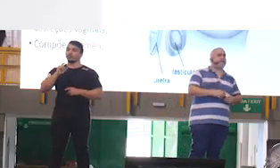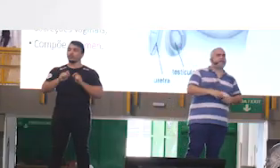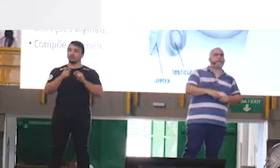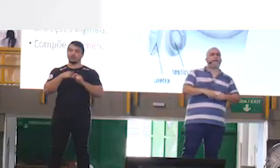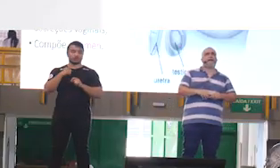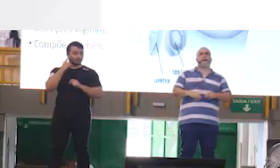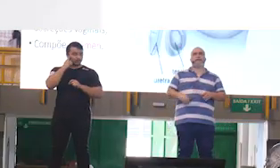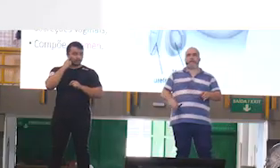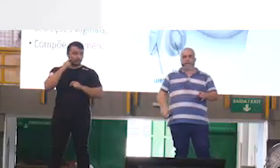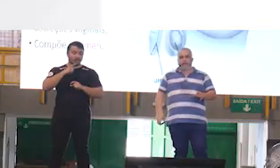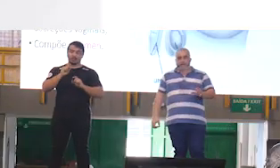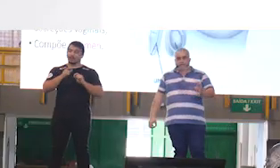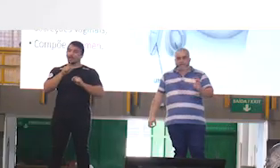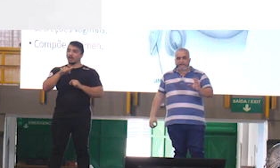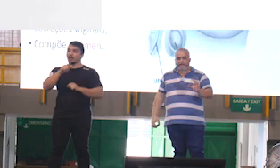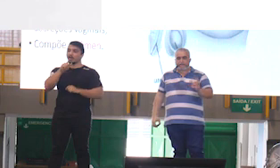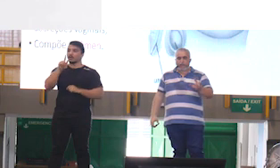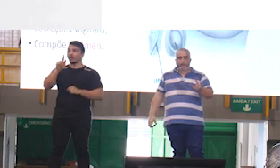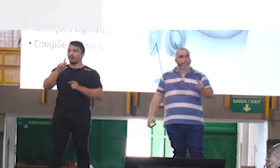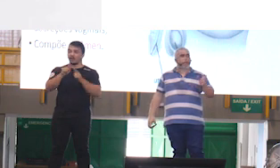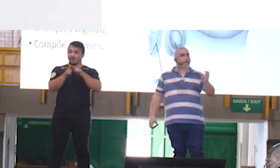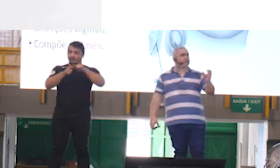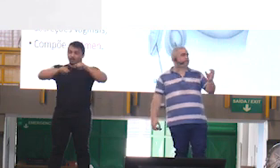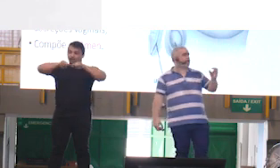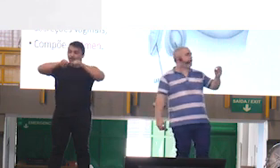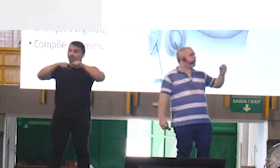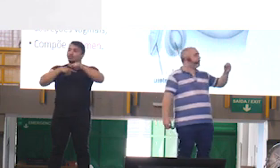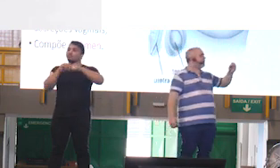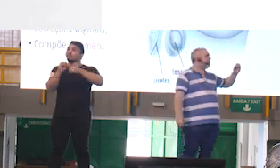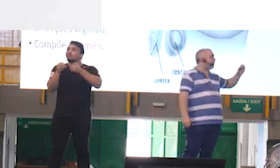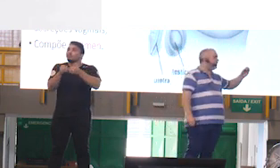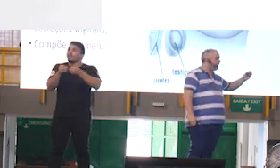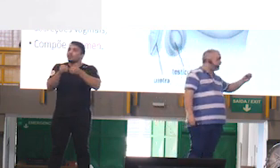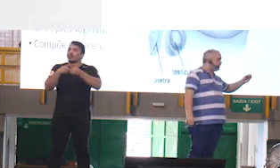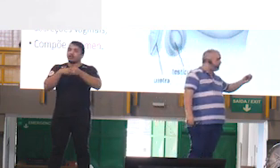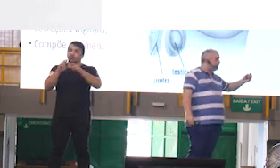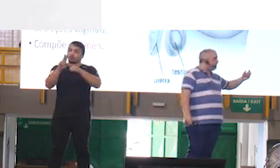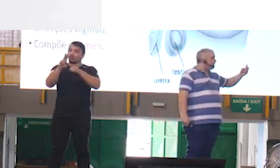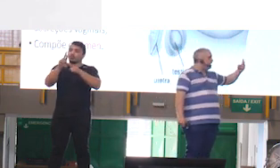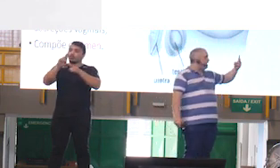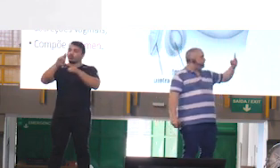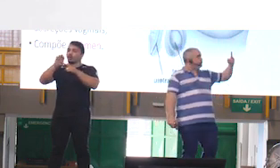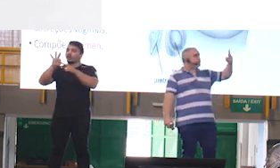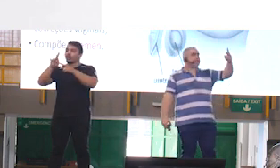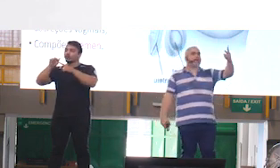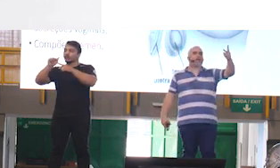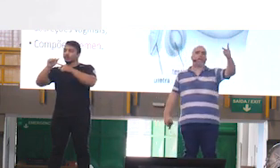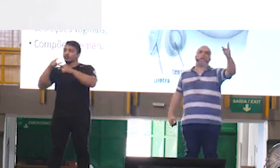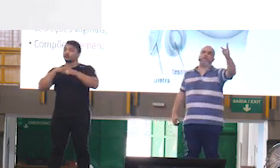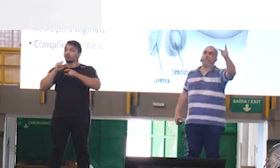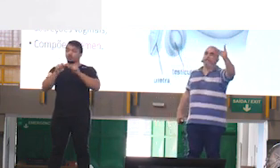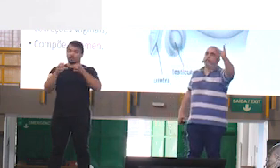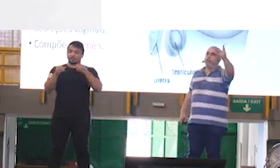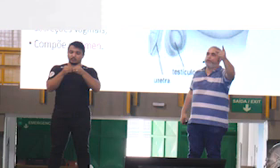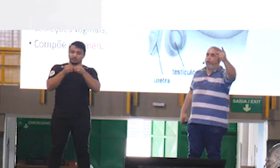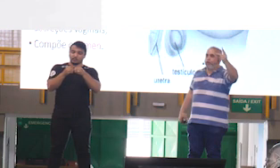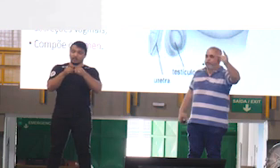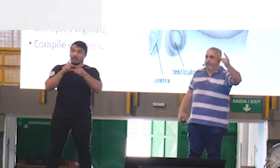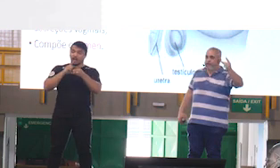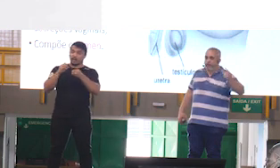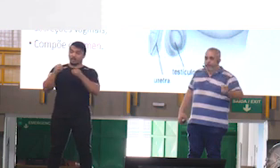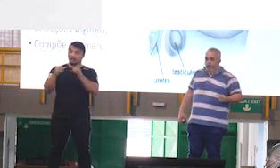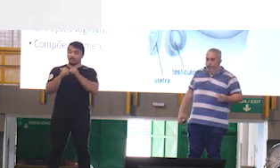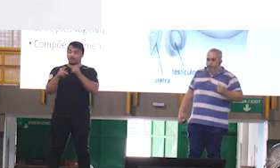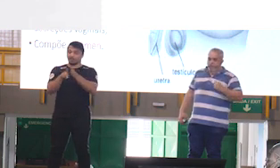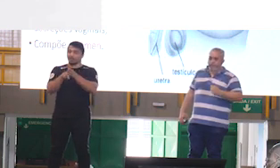para vocês, é uma glândula que vai estar muito próxima ao canal da uretra, da junção dos